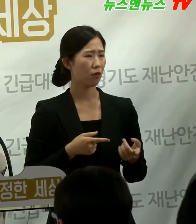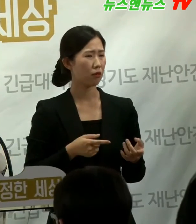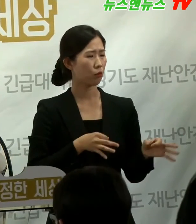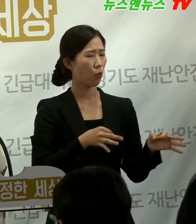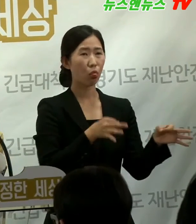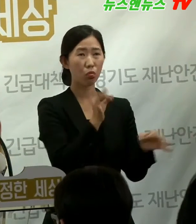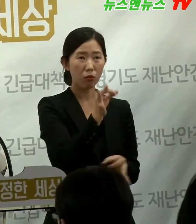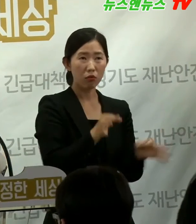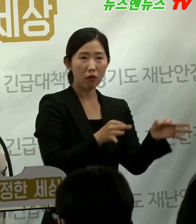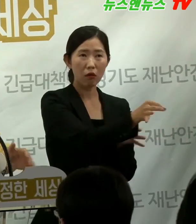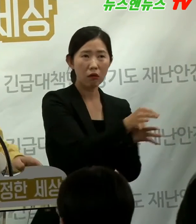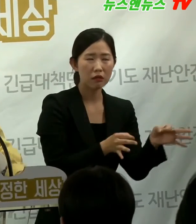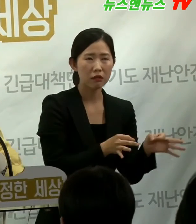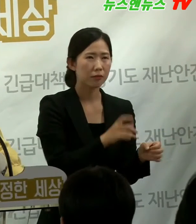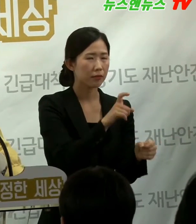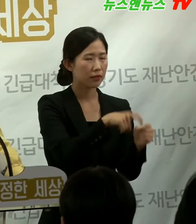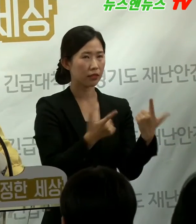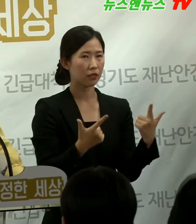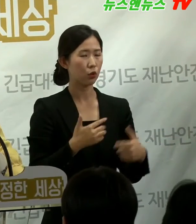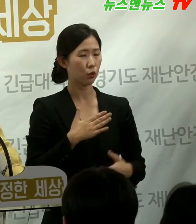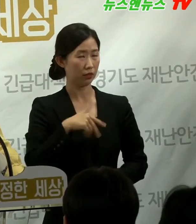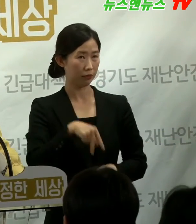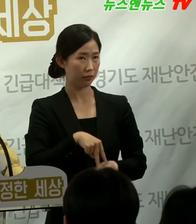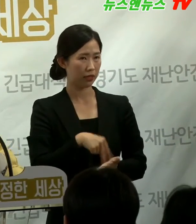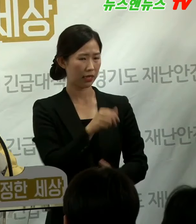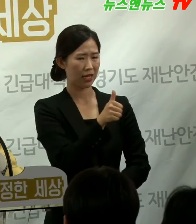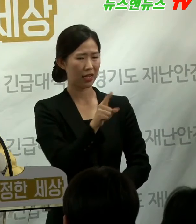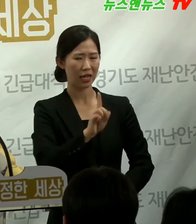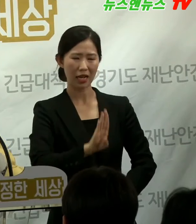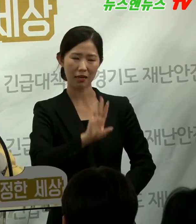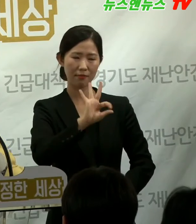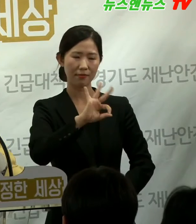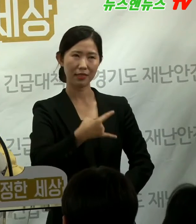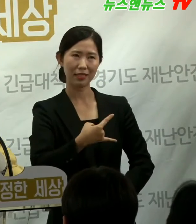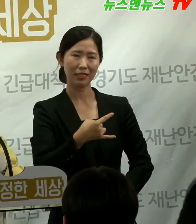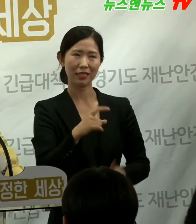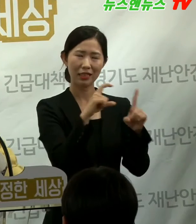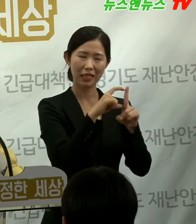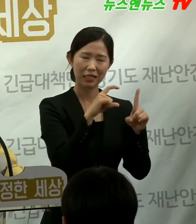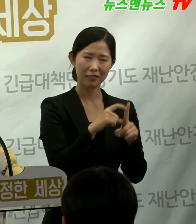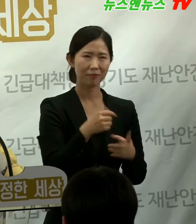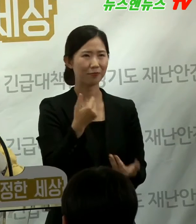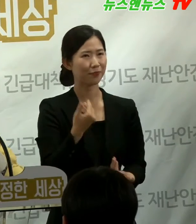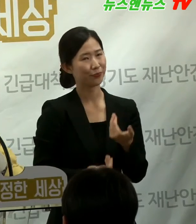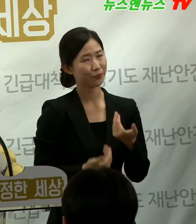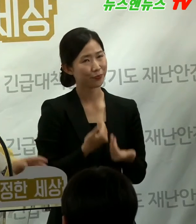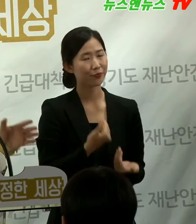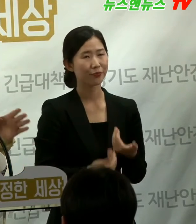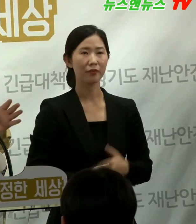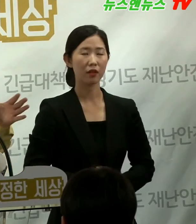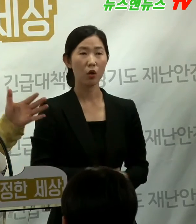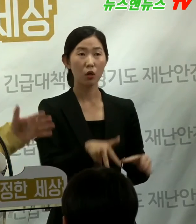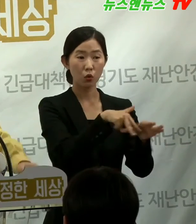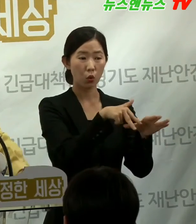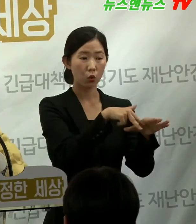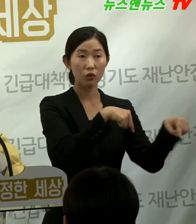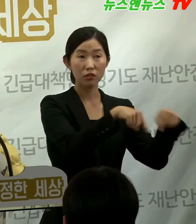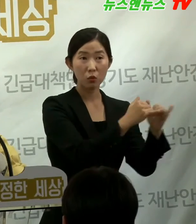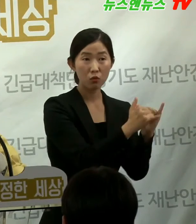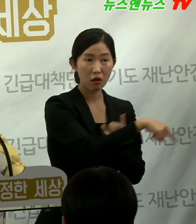우리 입장에서도 합의라는 용어는 적절치 않고 또 그분들 입장에서도 합의한다고 하는 게 그분들이 전